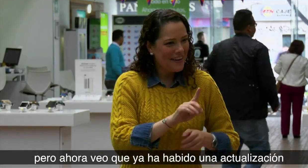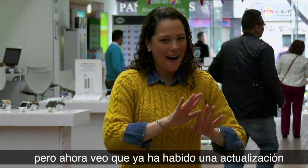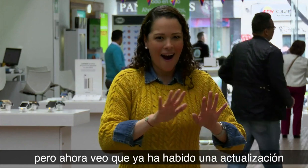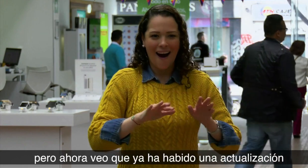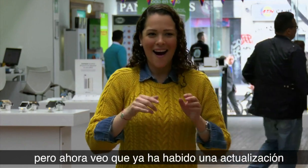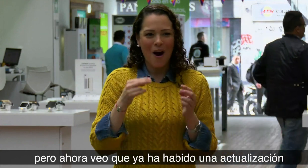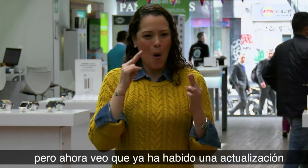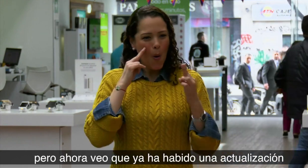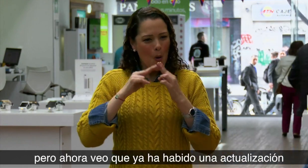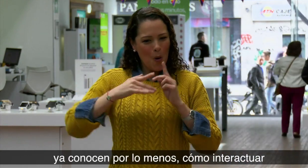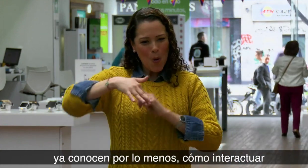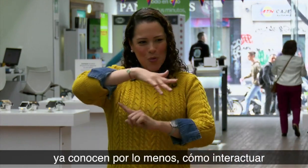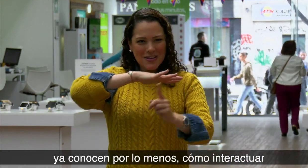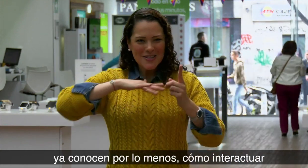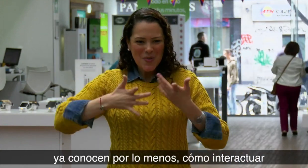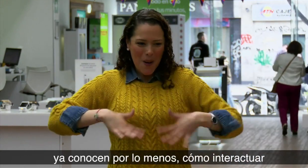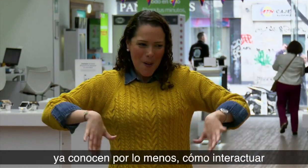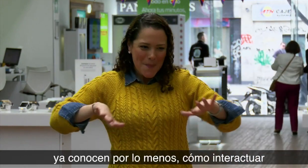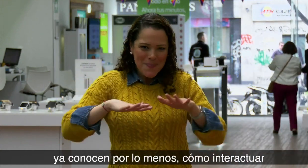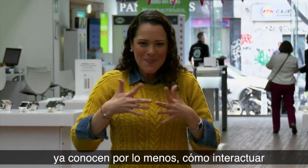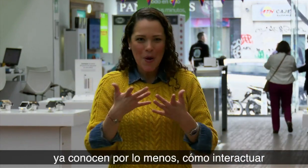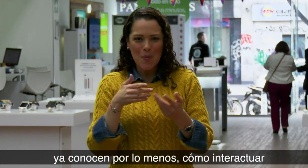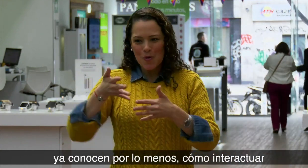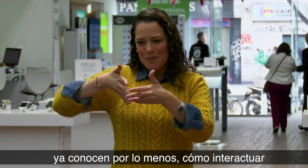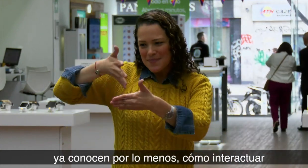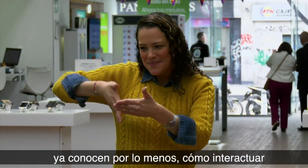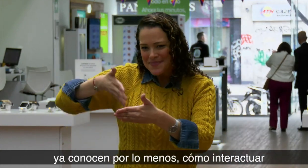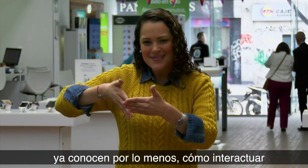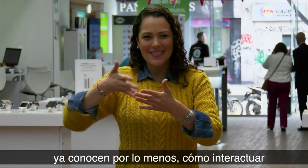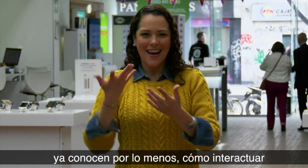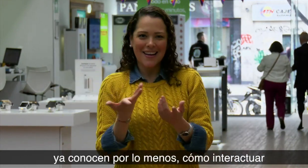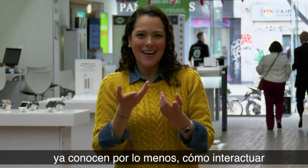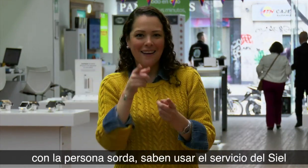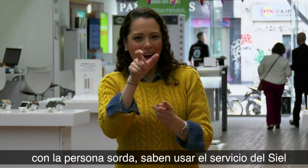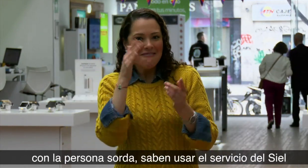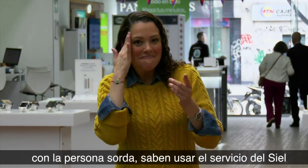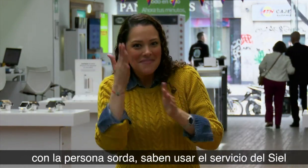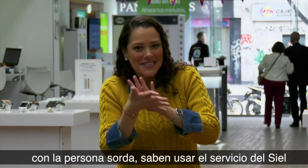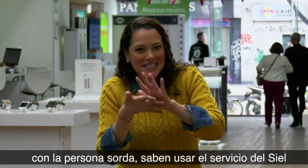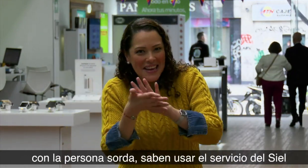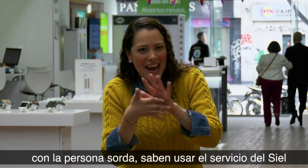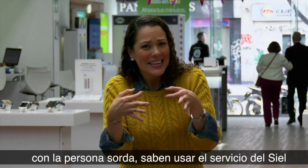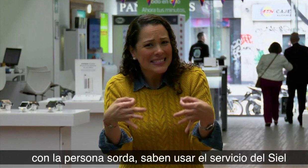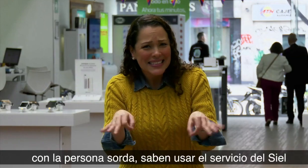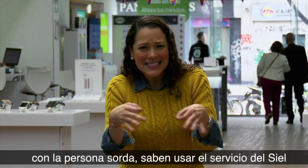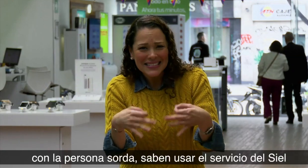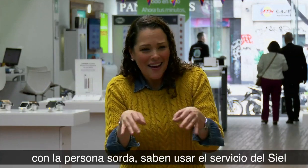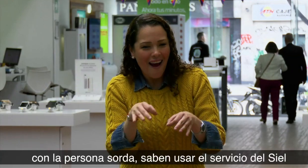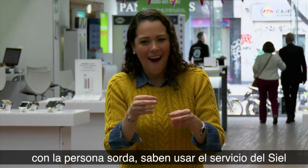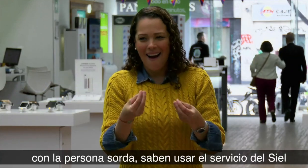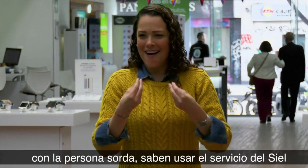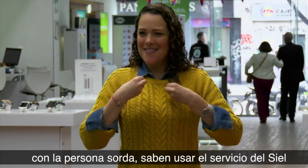una actualización, ya conocen por lo menos cómo interactuar con la persona sorda, saben usar el servicio del